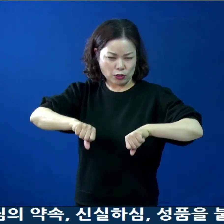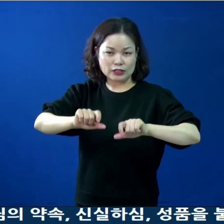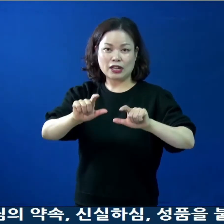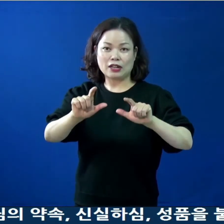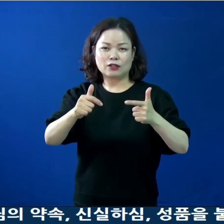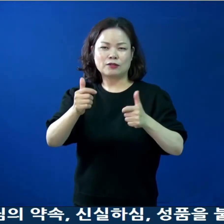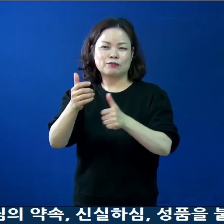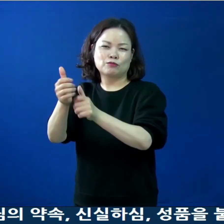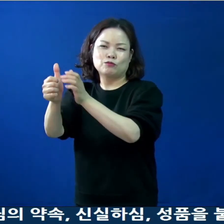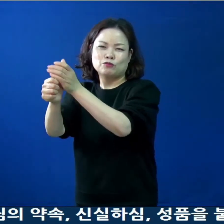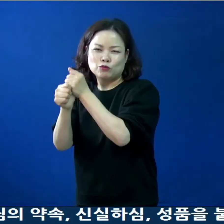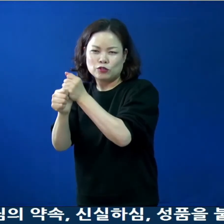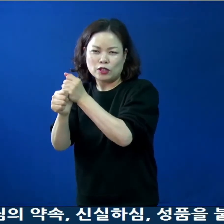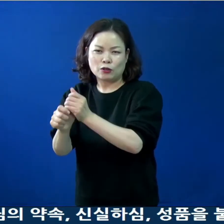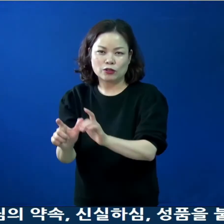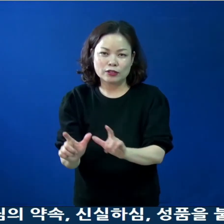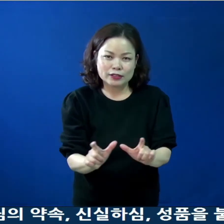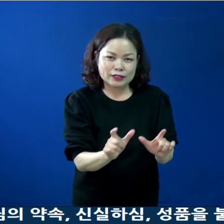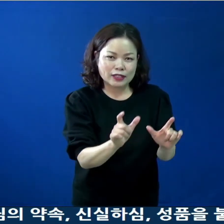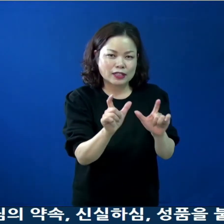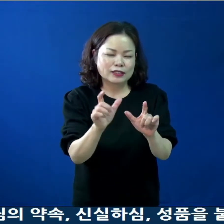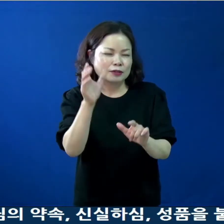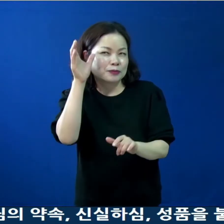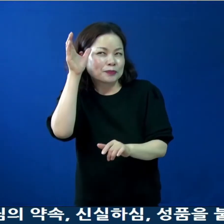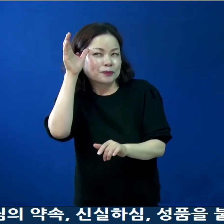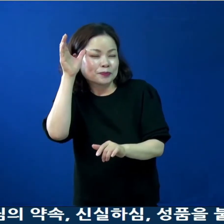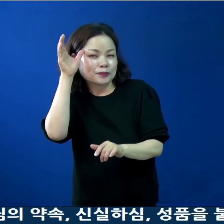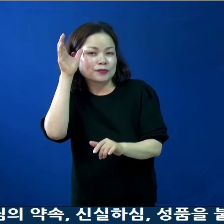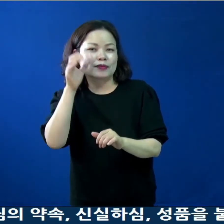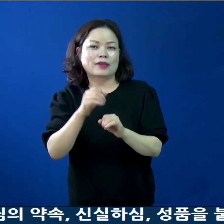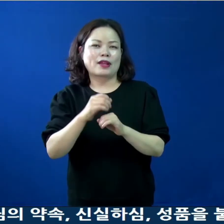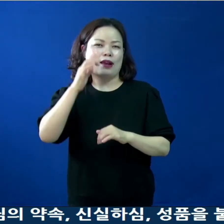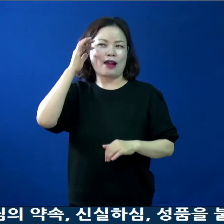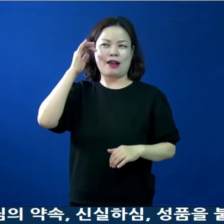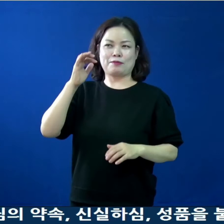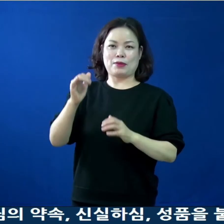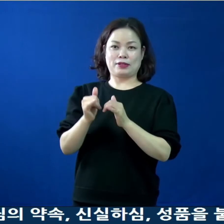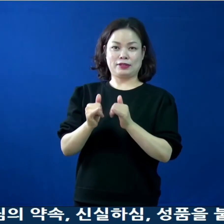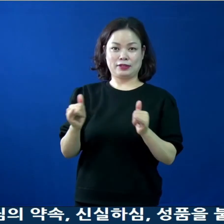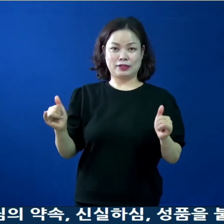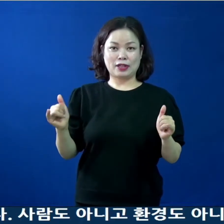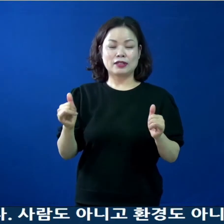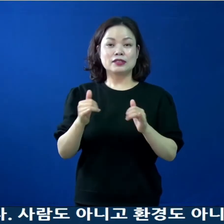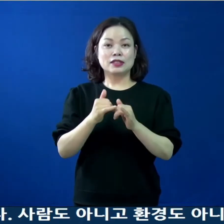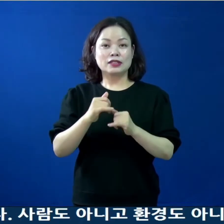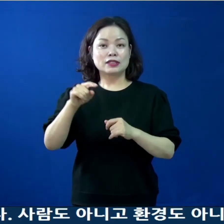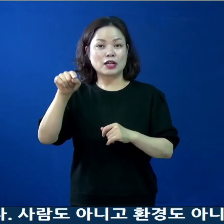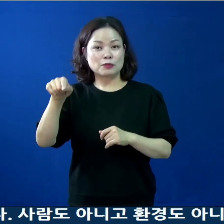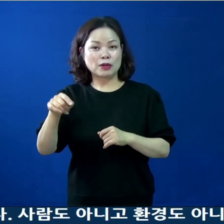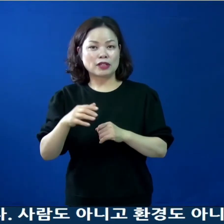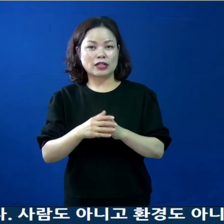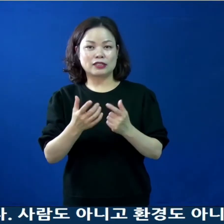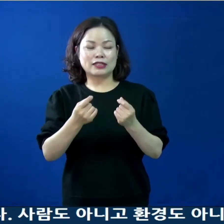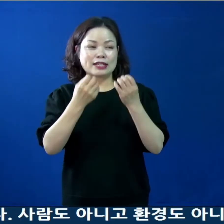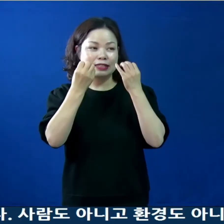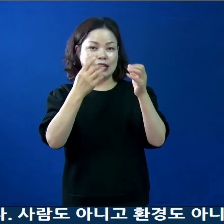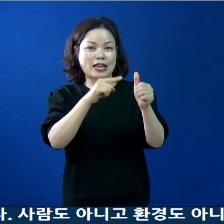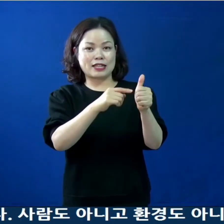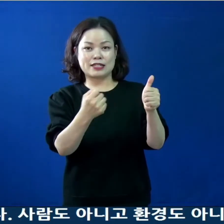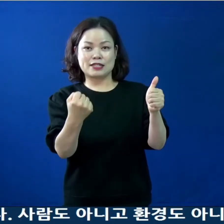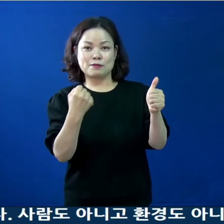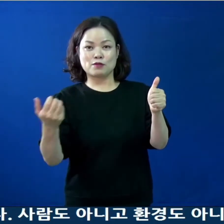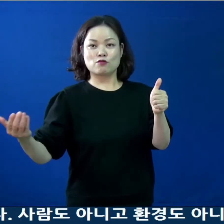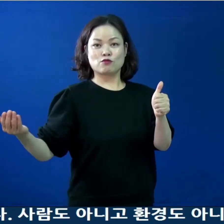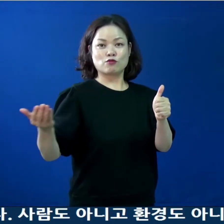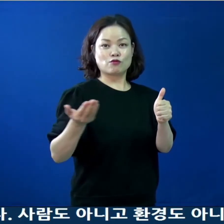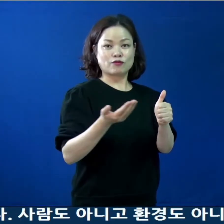붙들고 설레어하며 기대하는 사람, 그가 바로 앙망하는 사람이고, 그 앙망하는 사람에게 바로 이 새 힘이